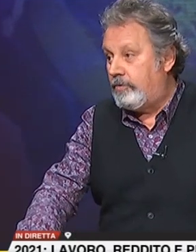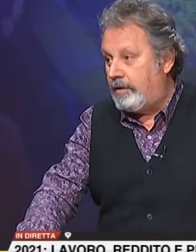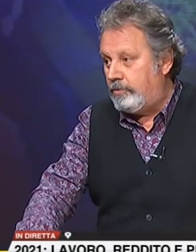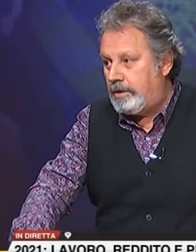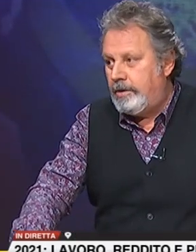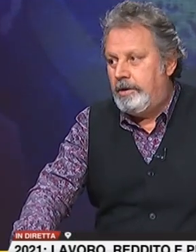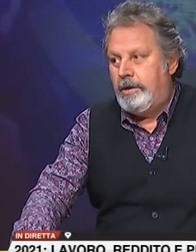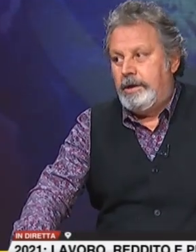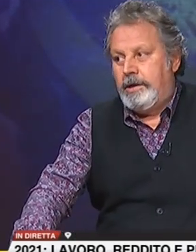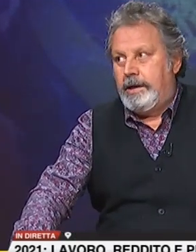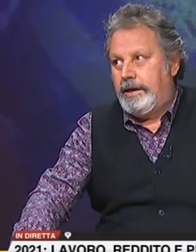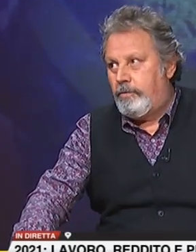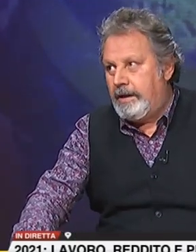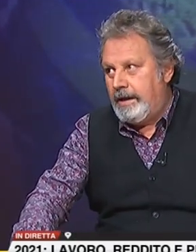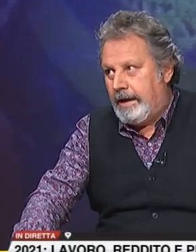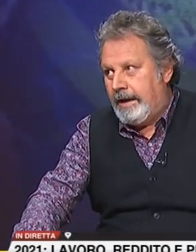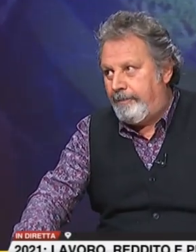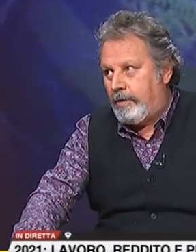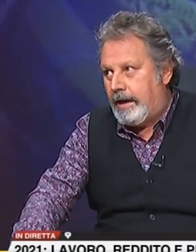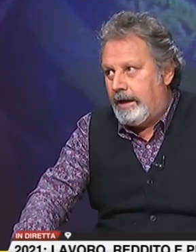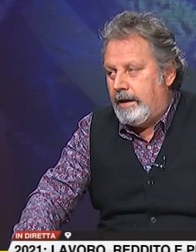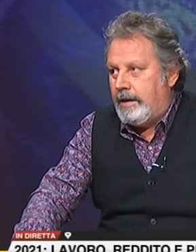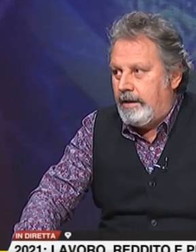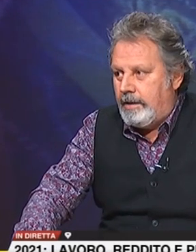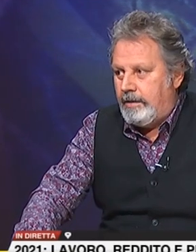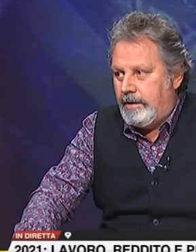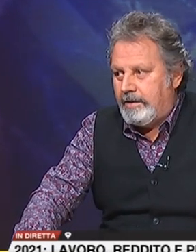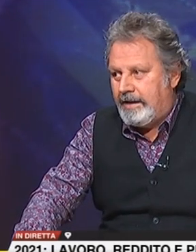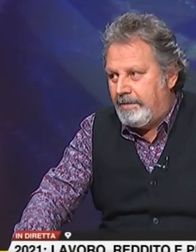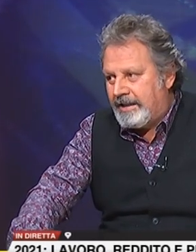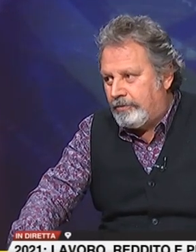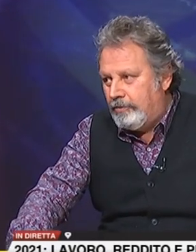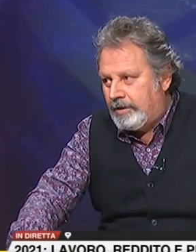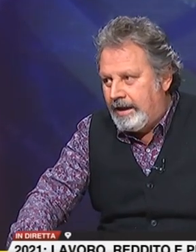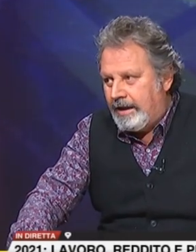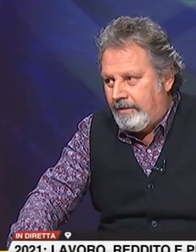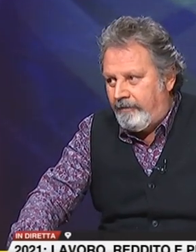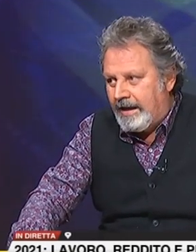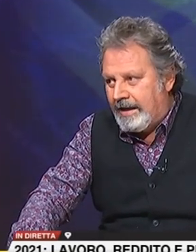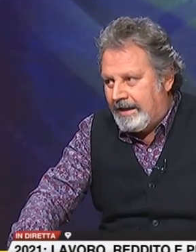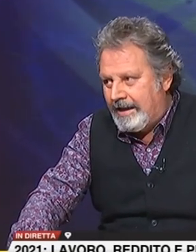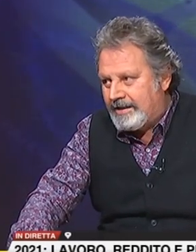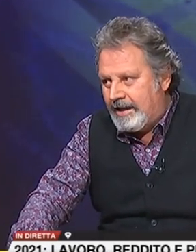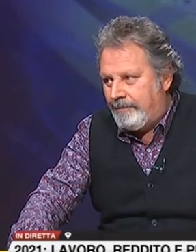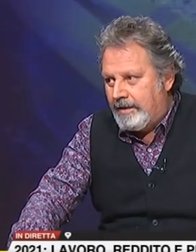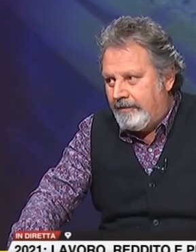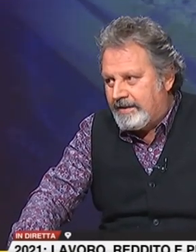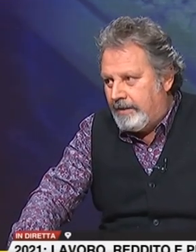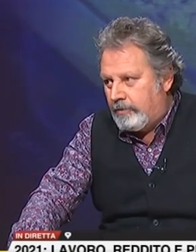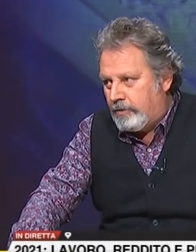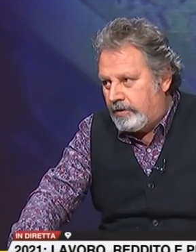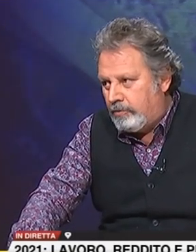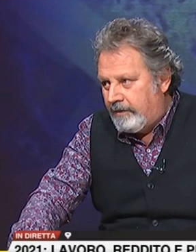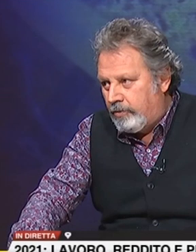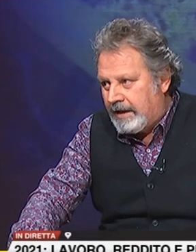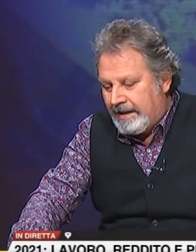anni di contributi. E quindi all'epoca sarebbe stato utile fare la richiesta di versamento